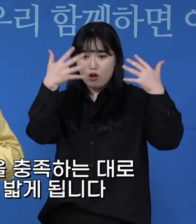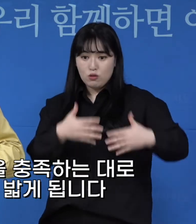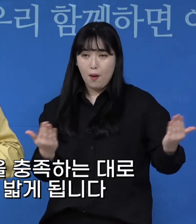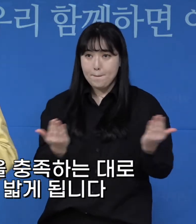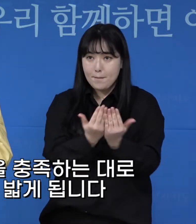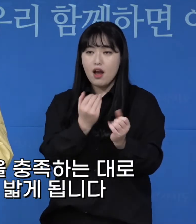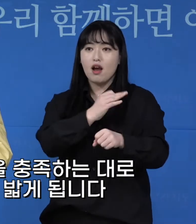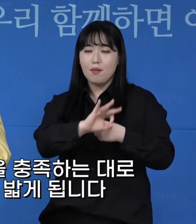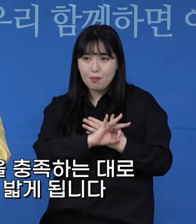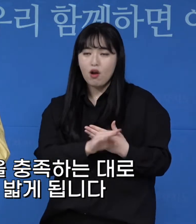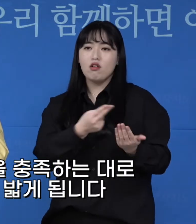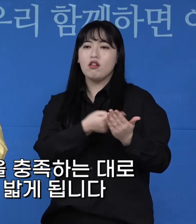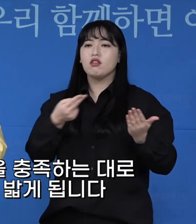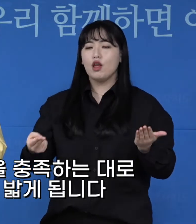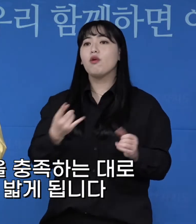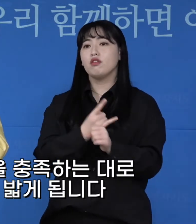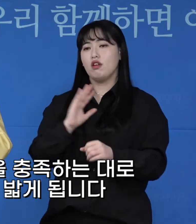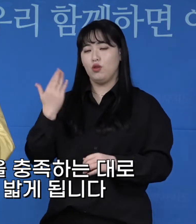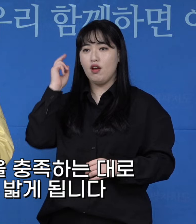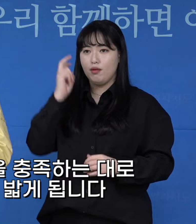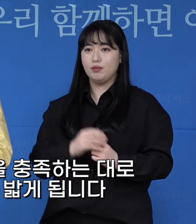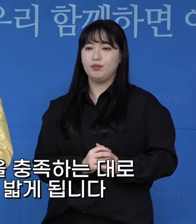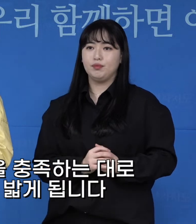대로 퇴원 절차를 밟게 됩니다.